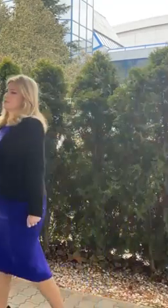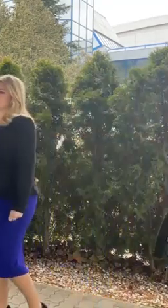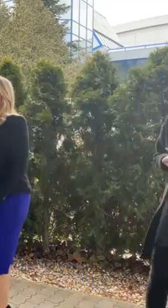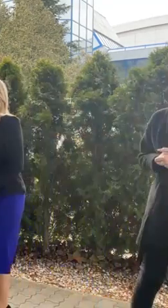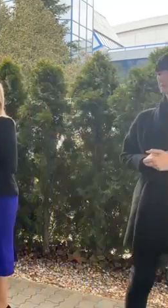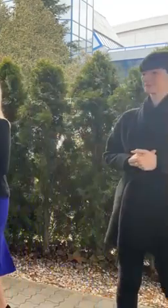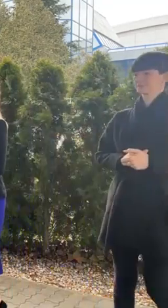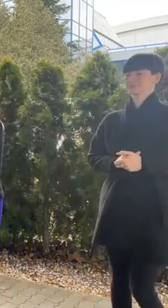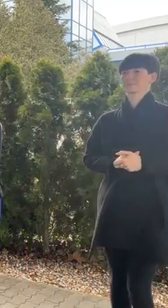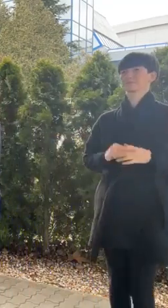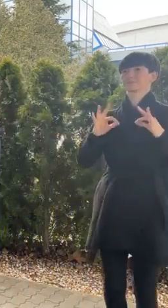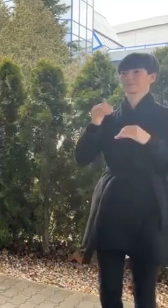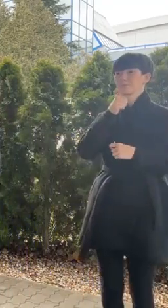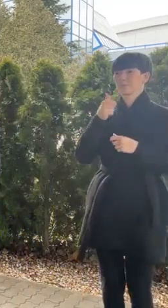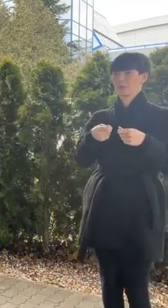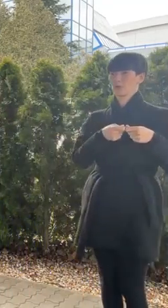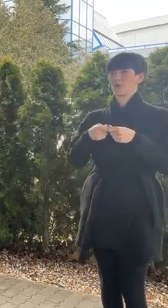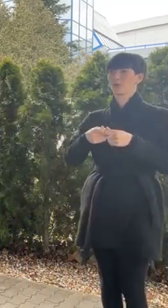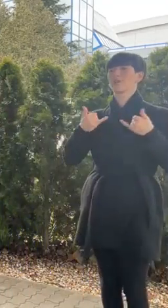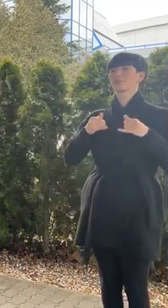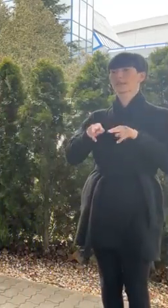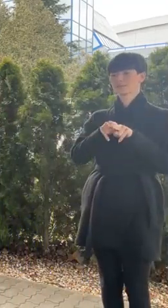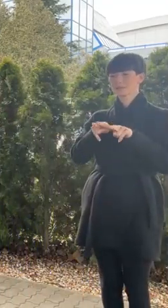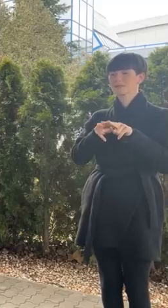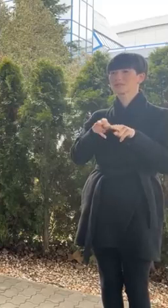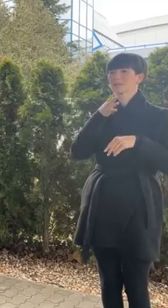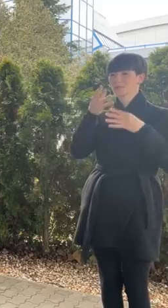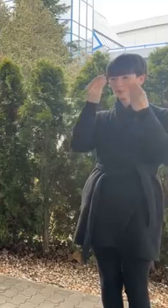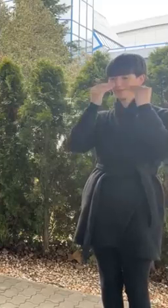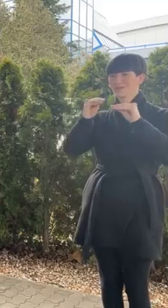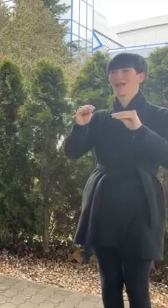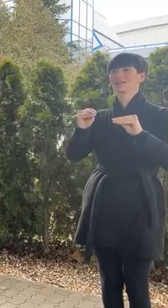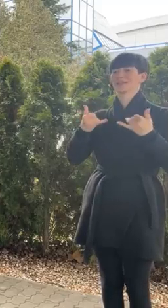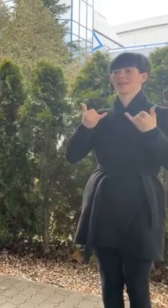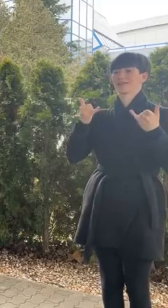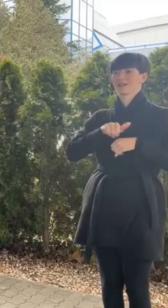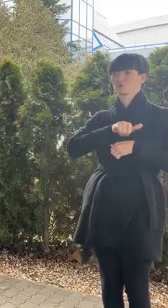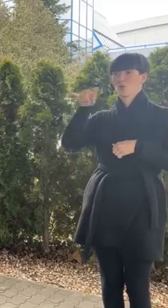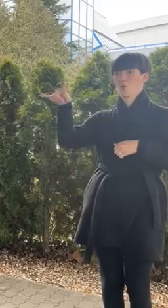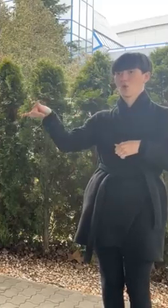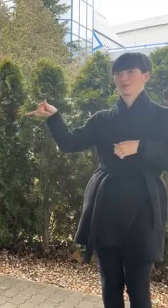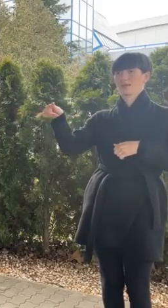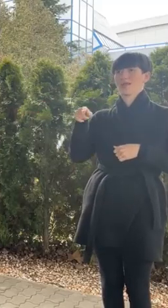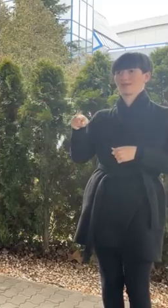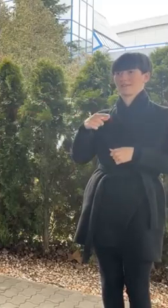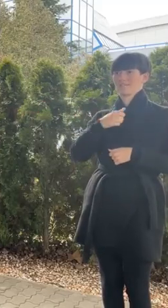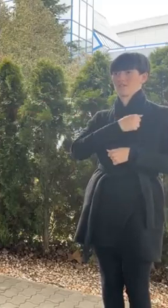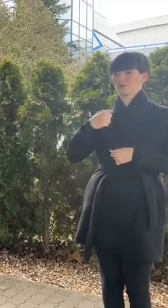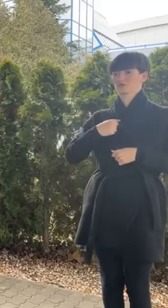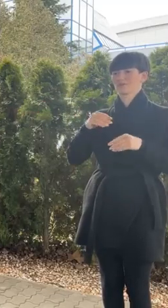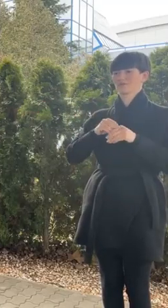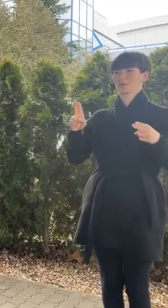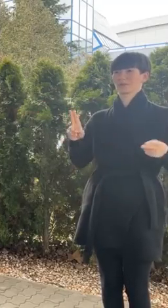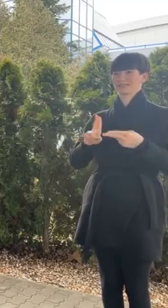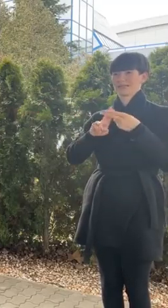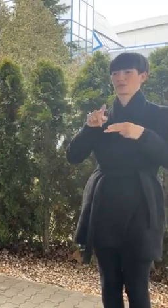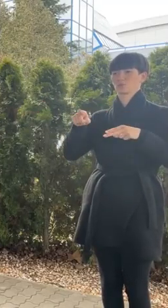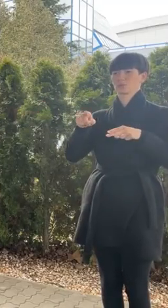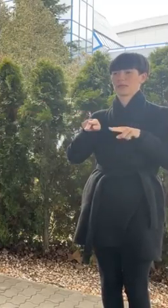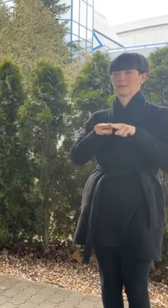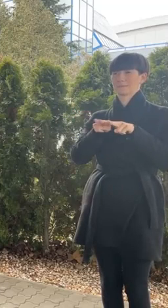Dobrý deň, kolegovia. Pani prezidentka bude mať vyhlásenie pred odletom do Varšavy na stretnutie s lídrami krajín B9